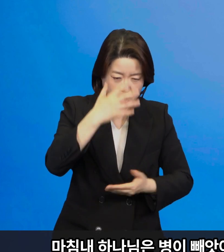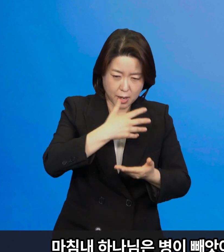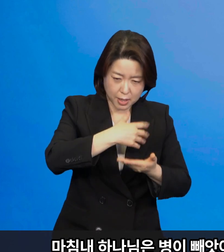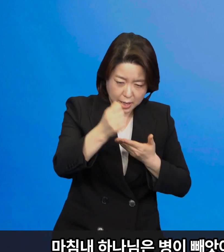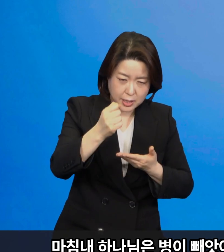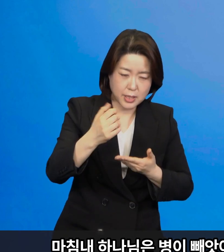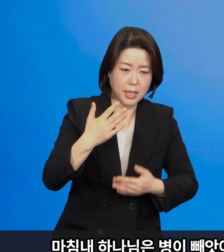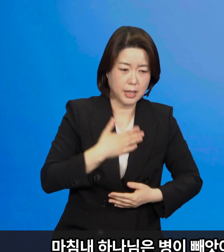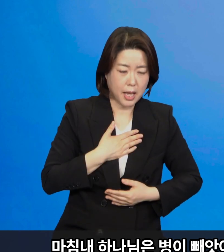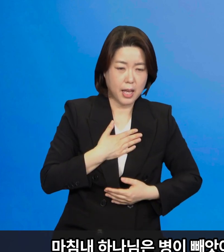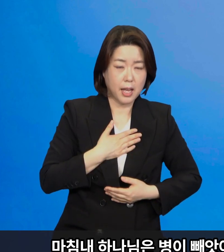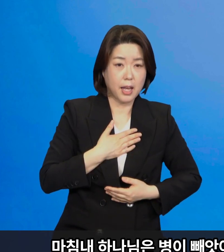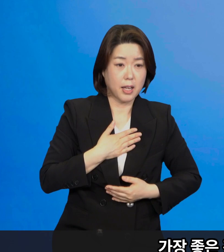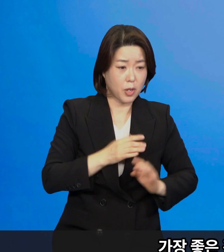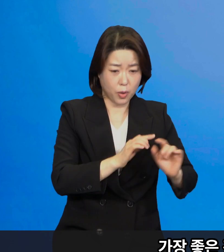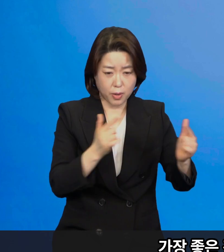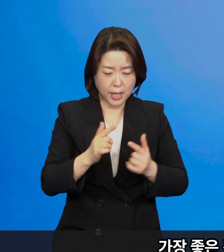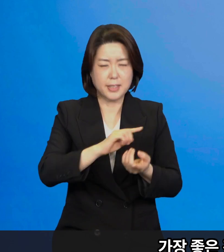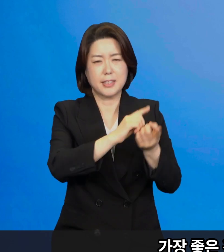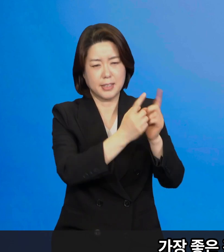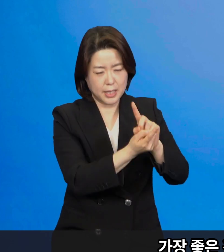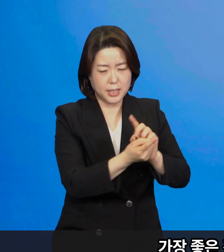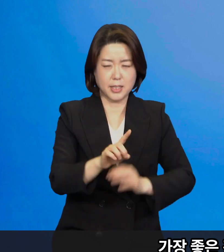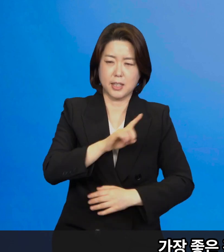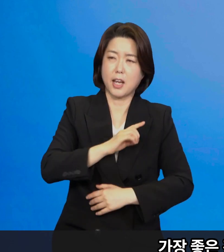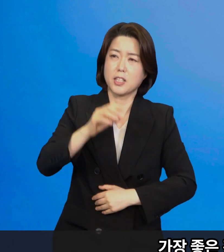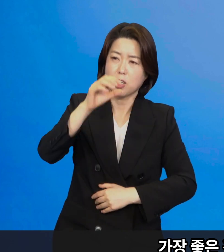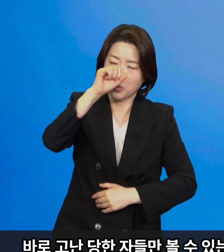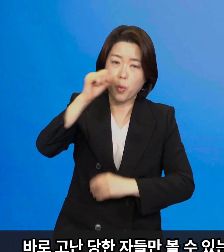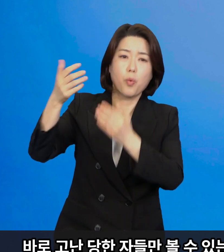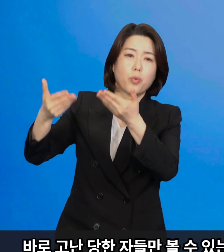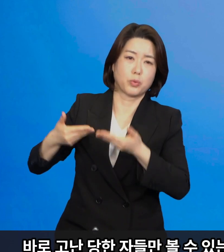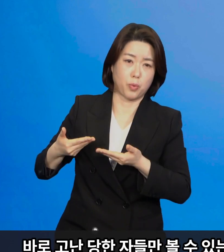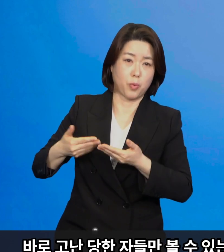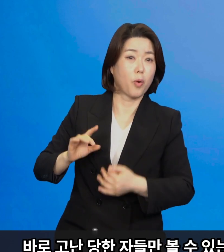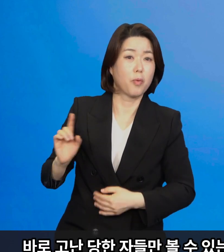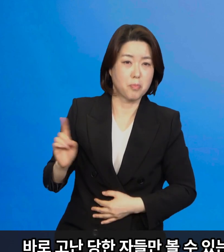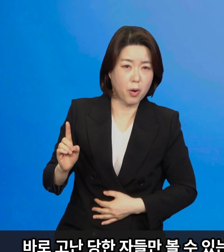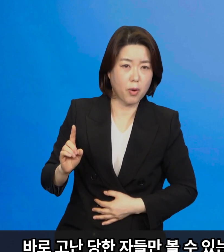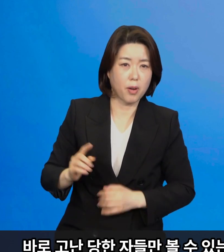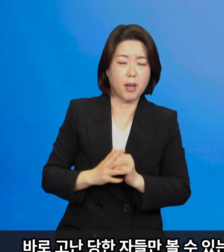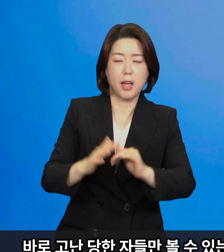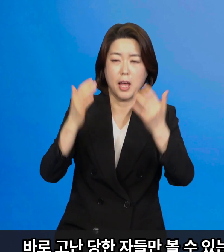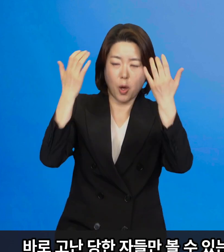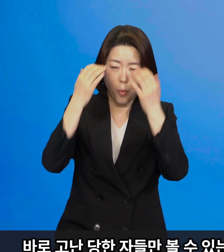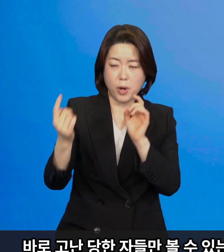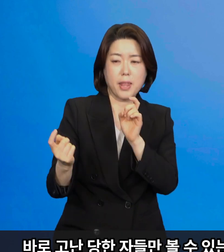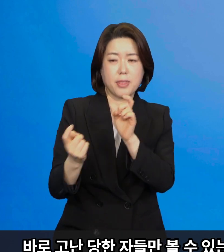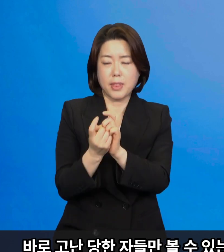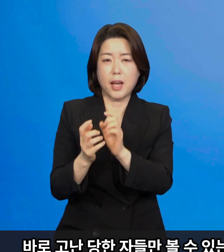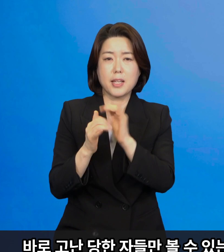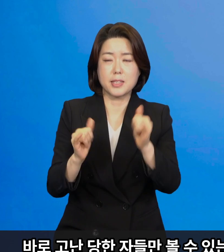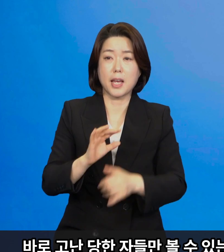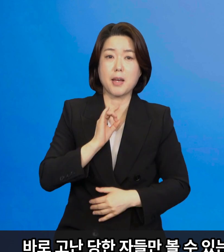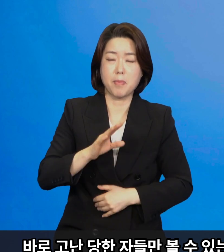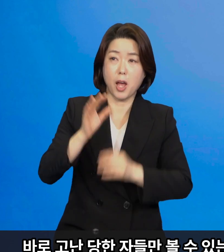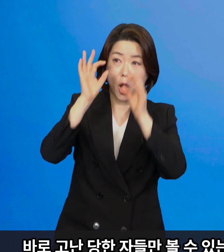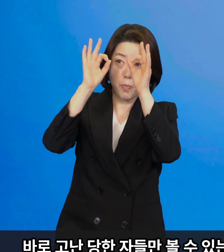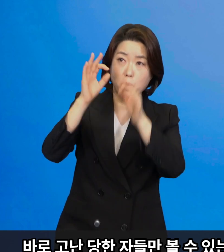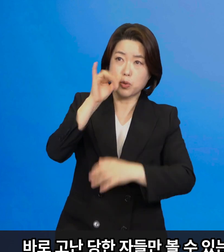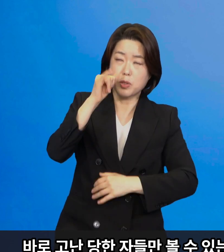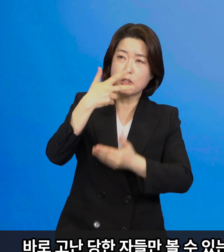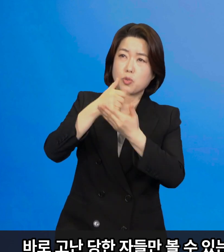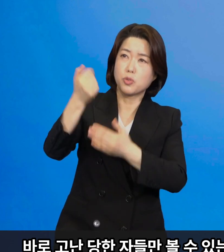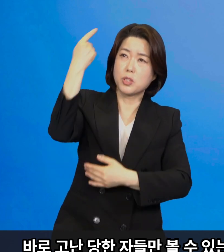나의 많은 것들을 대신하여 가장 좋은 것을 주셨는데 바로 고난 당한 자들만 볼 수 있는 주님의